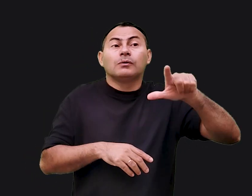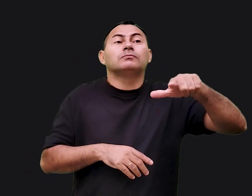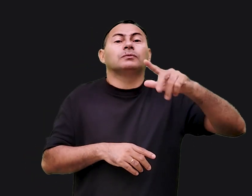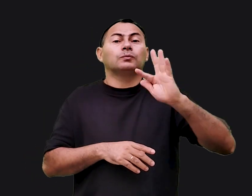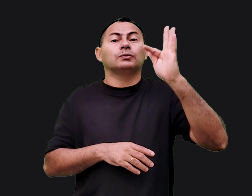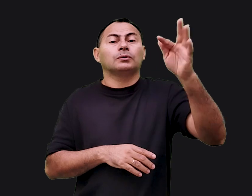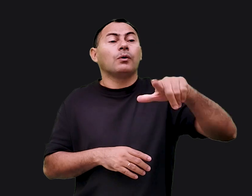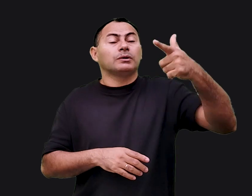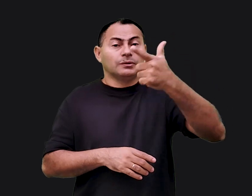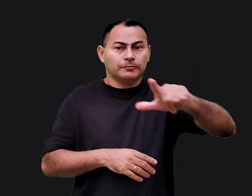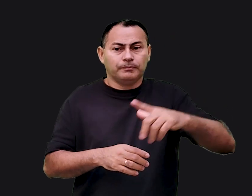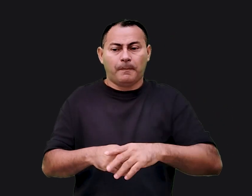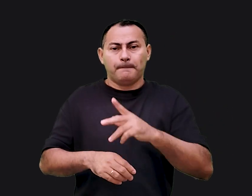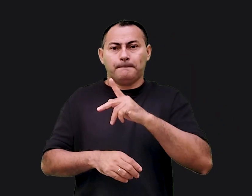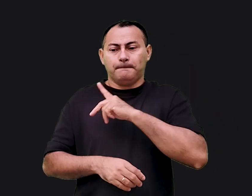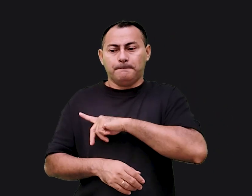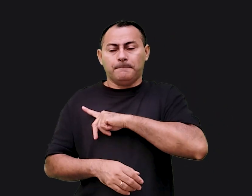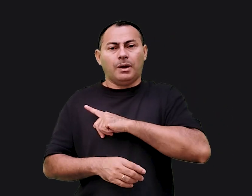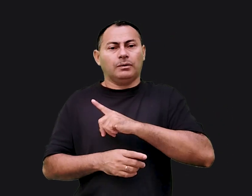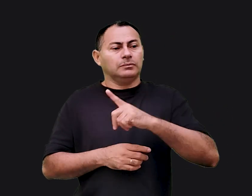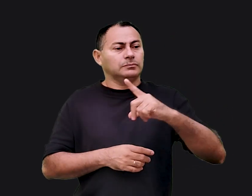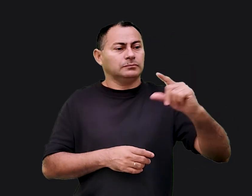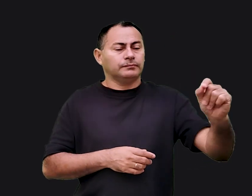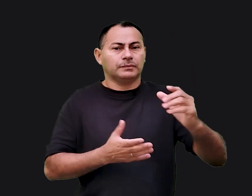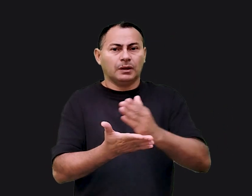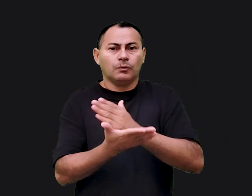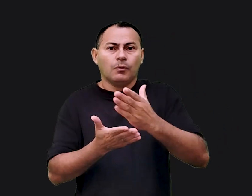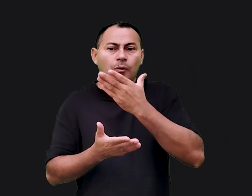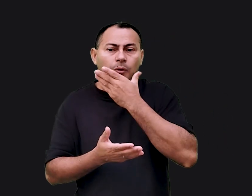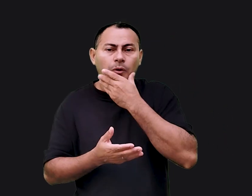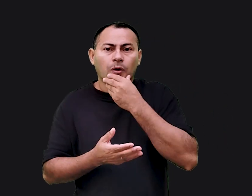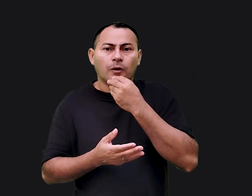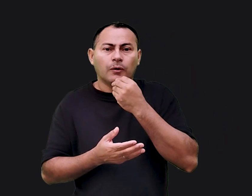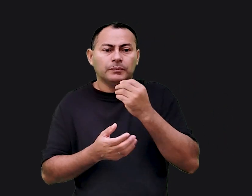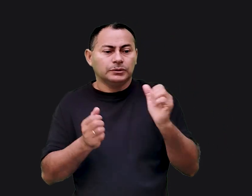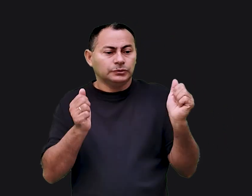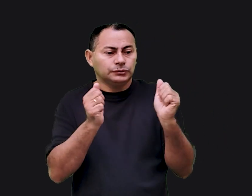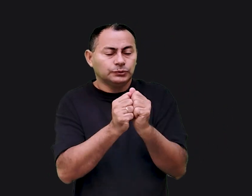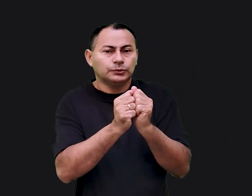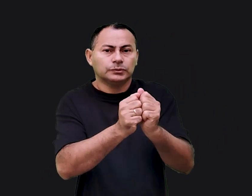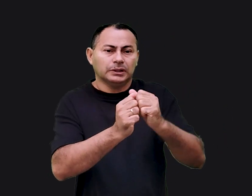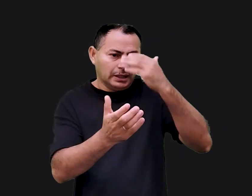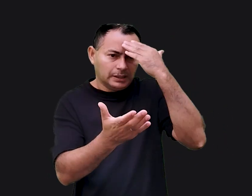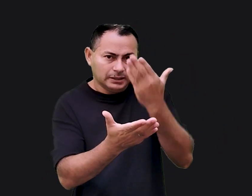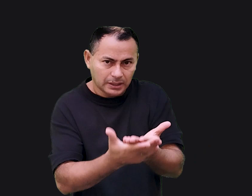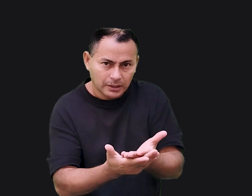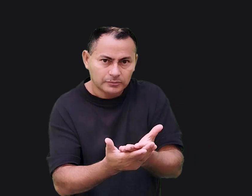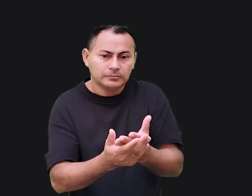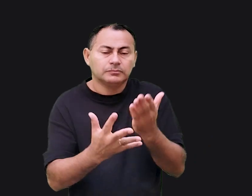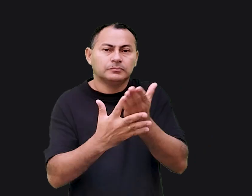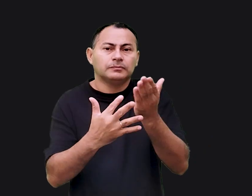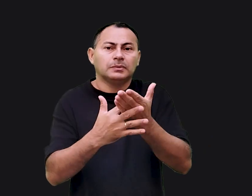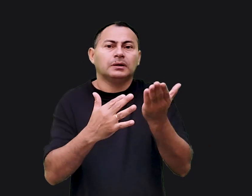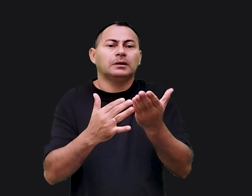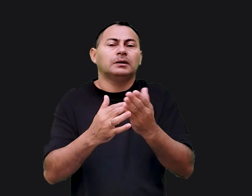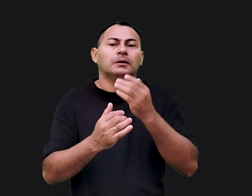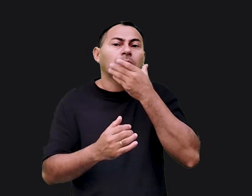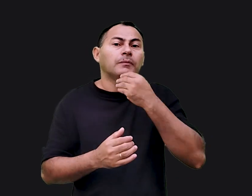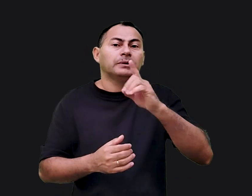isso Paulo retirou-se do meio deles alguns homens juntaram-se a ele e creram entre eles estava Dionísio